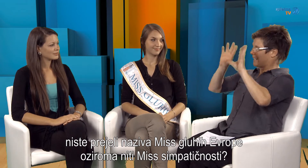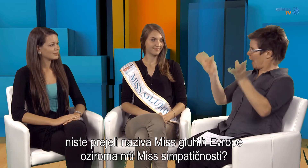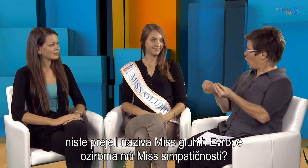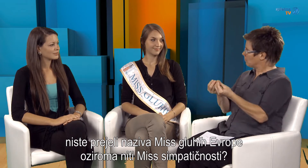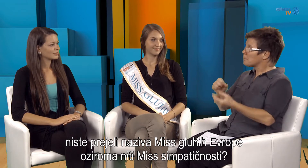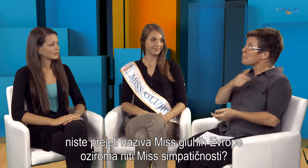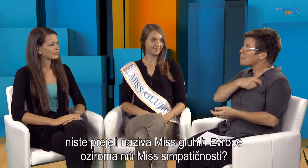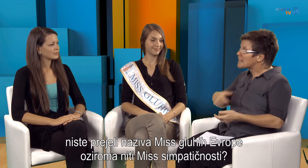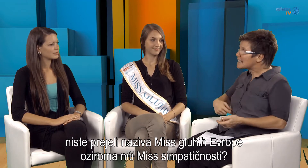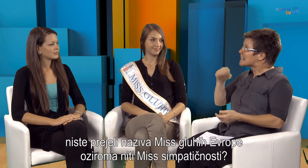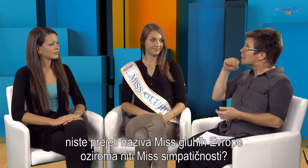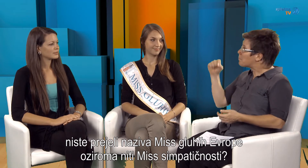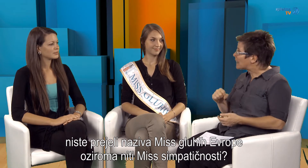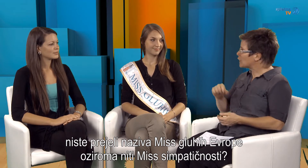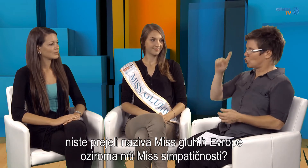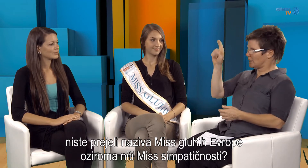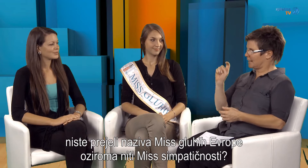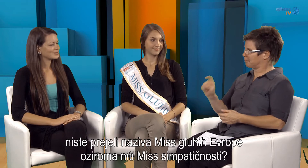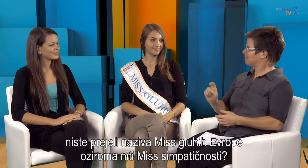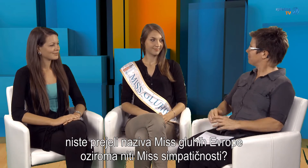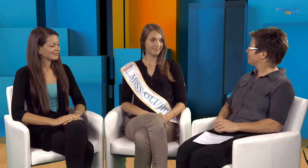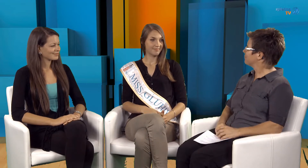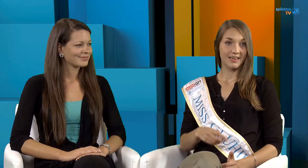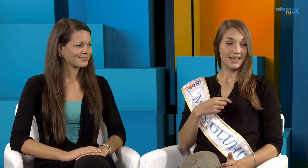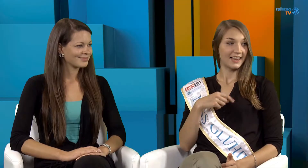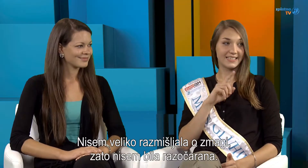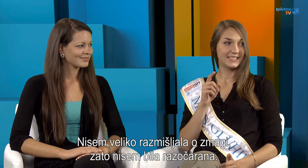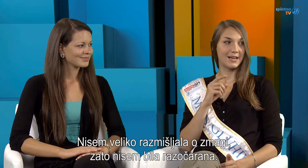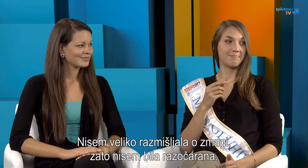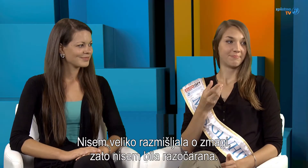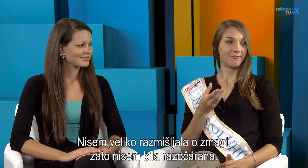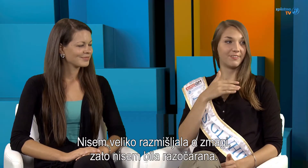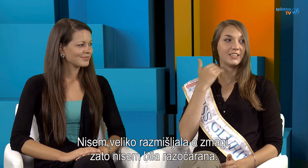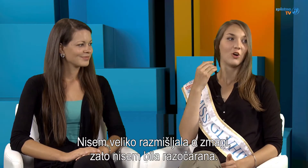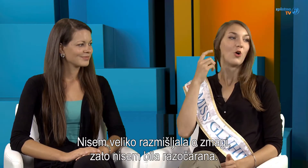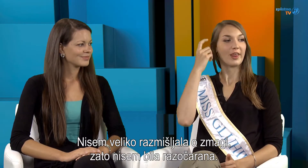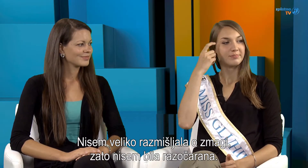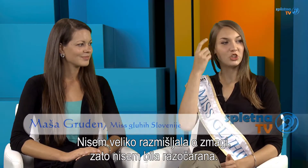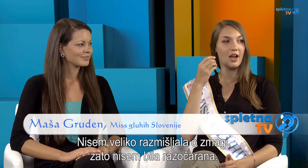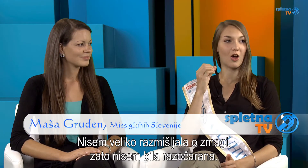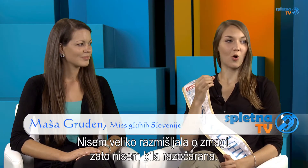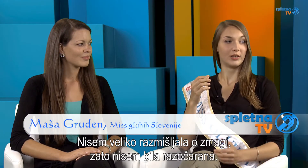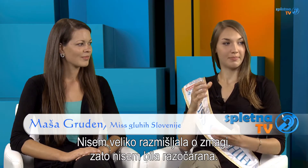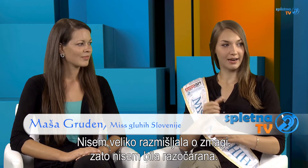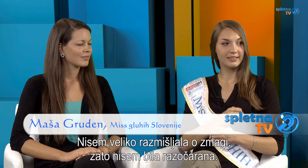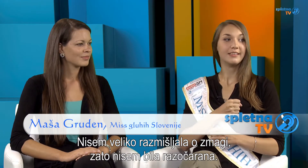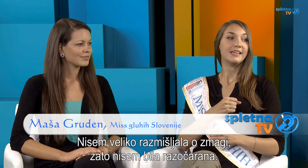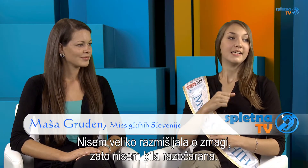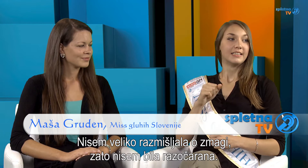alisada, bis, supatus, dosti. Nisem veliko razmišljala o zmagi,